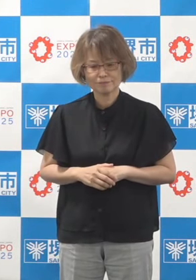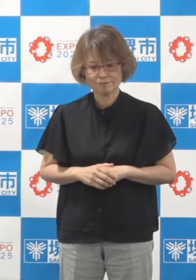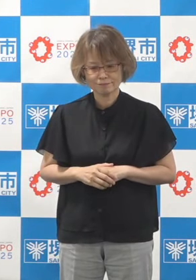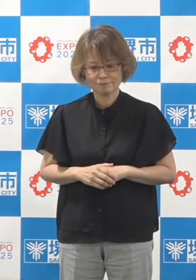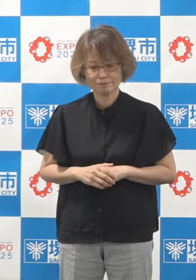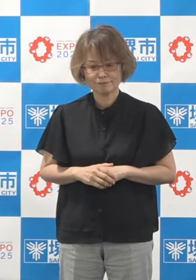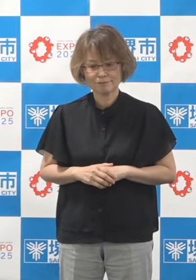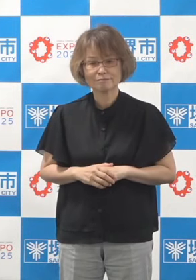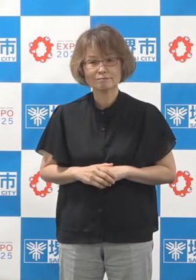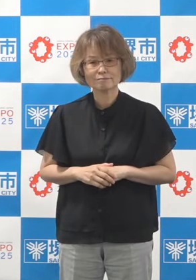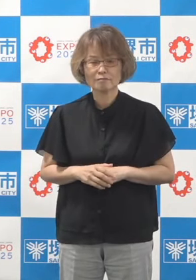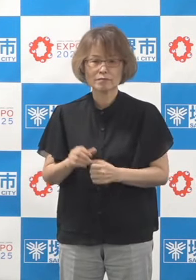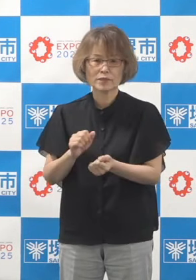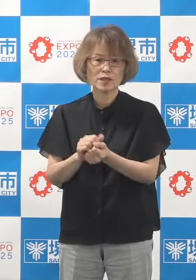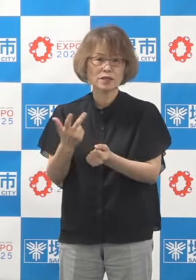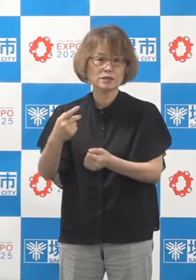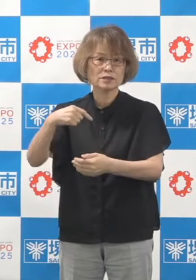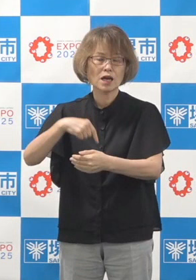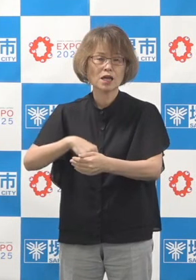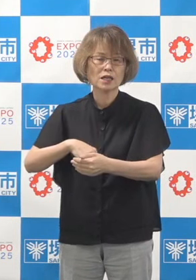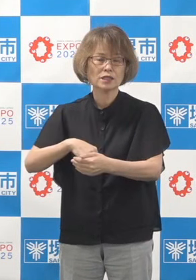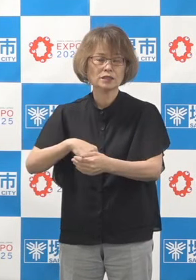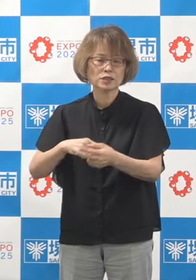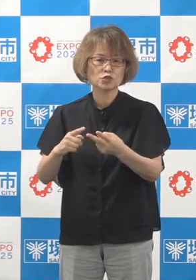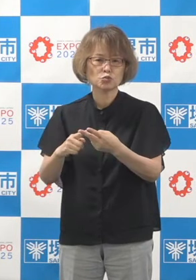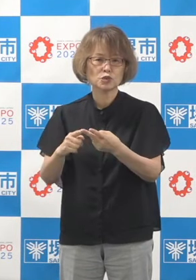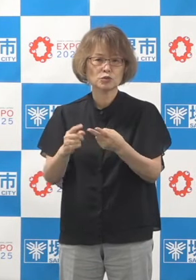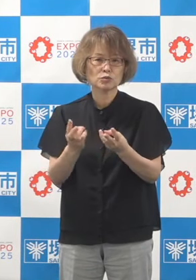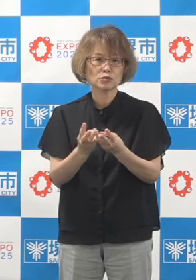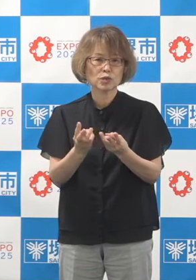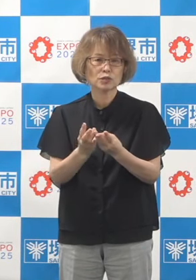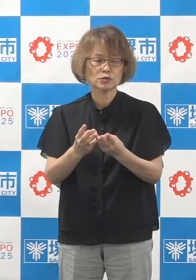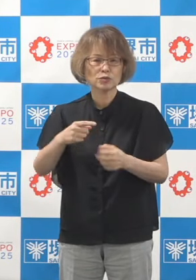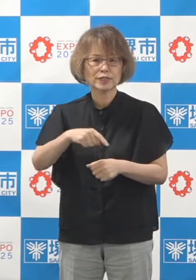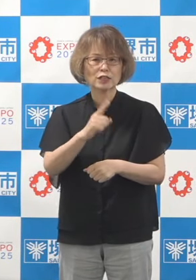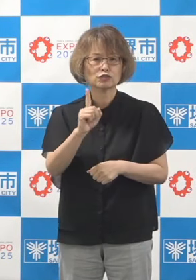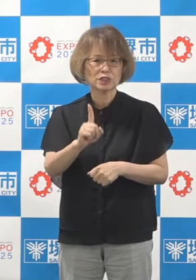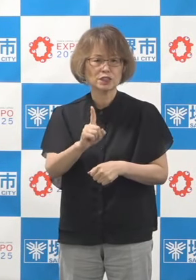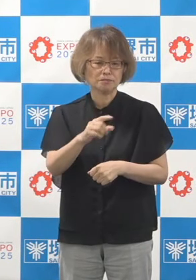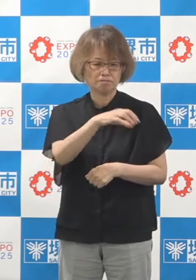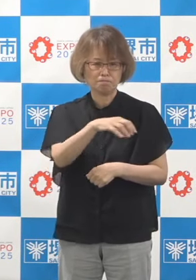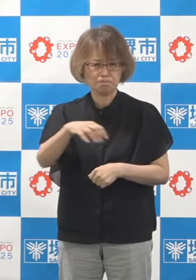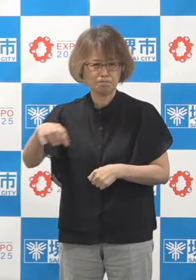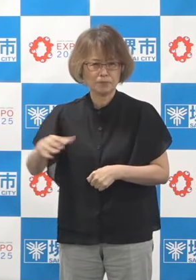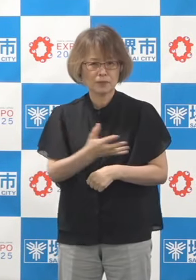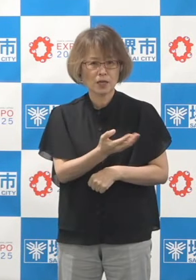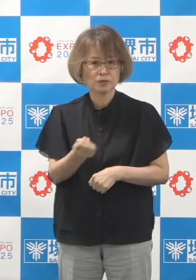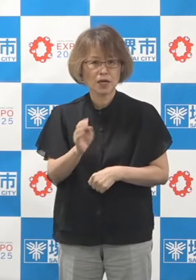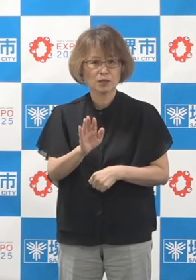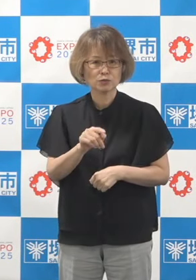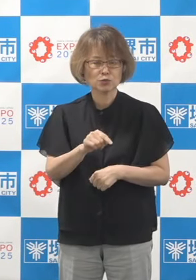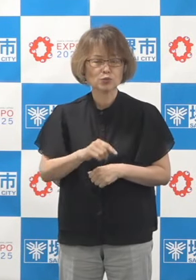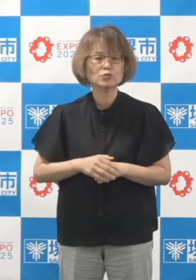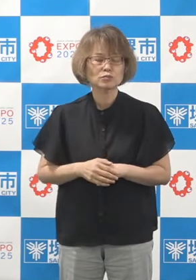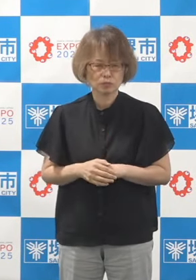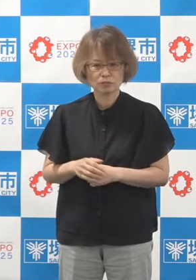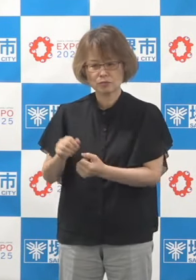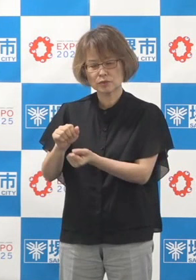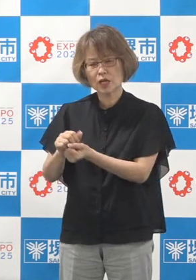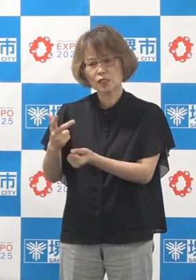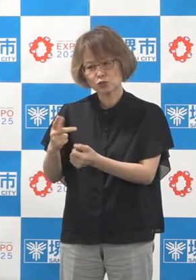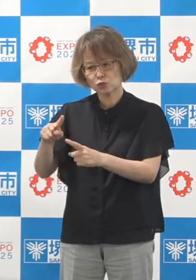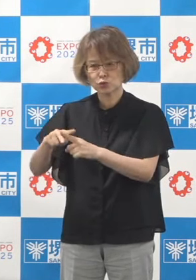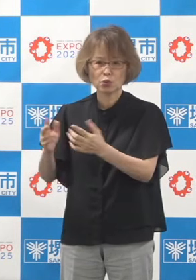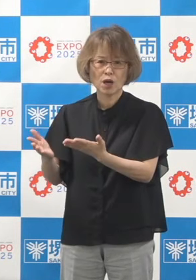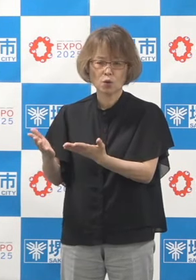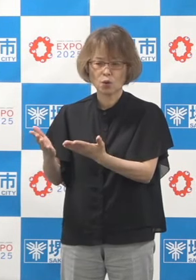はい、堺市内に郵便局は101箇所ありまして、こちらは堺市にある小学校、市